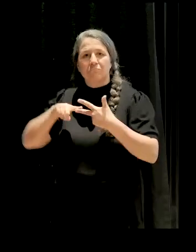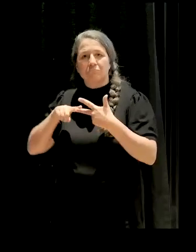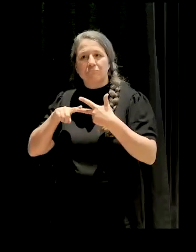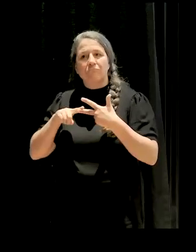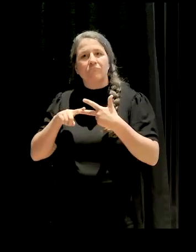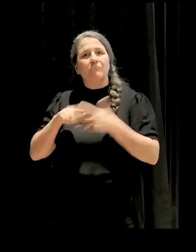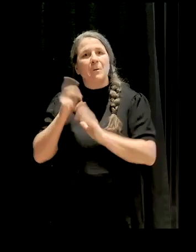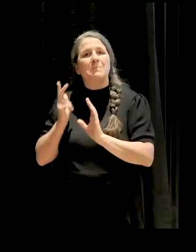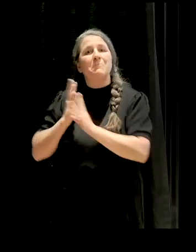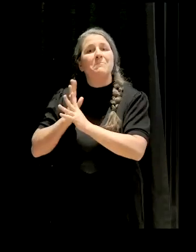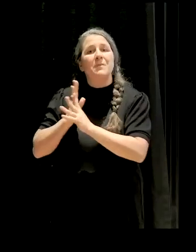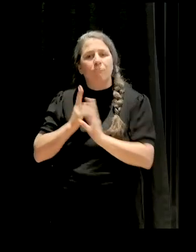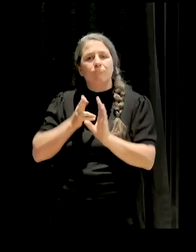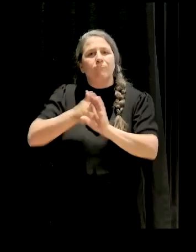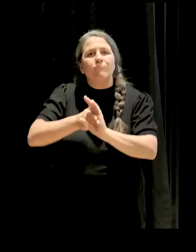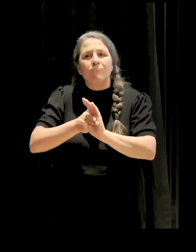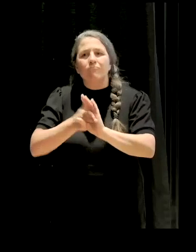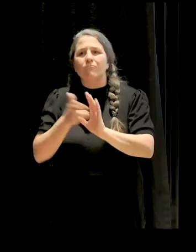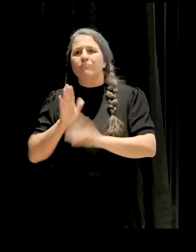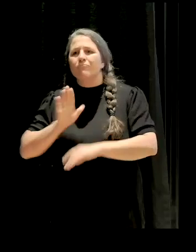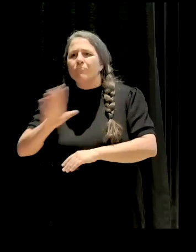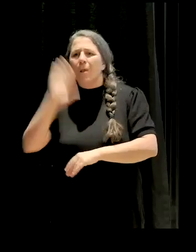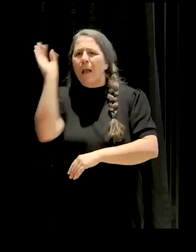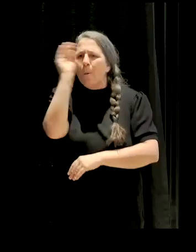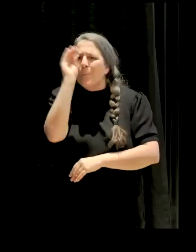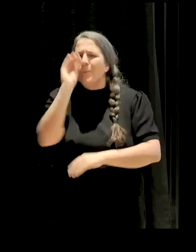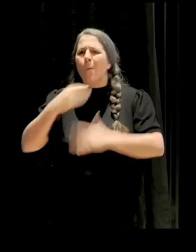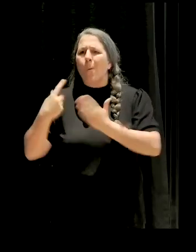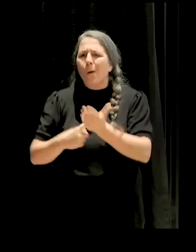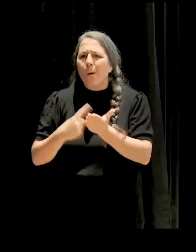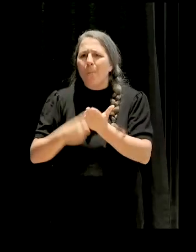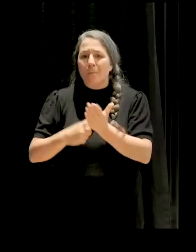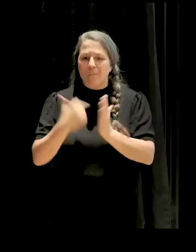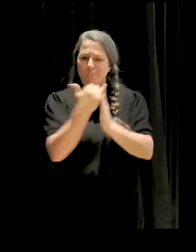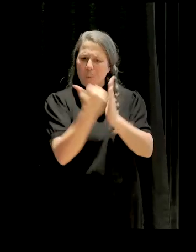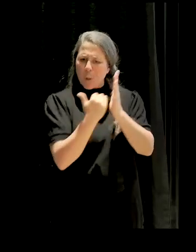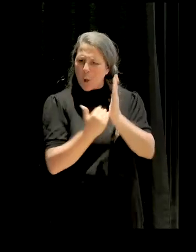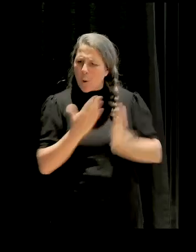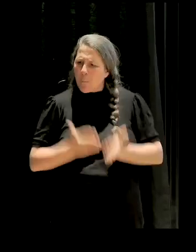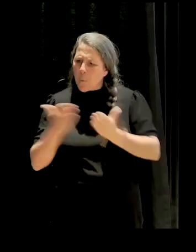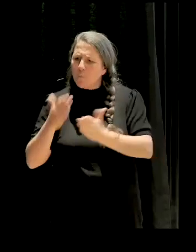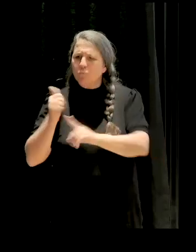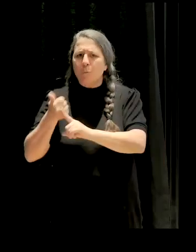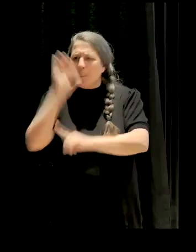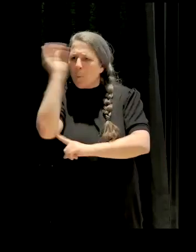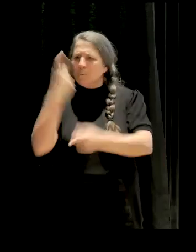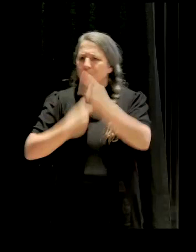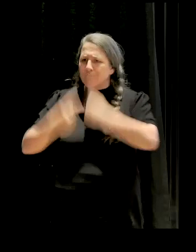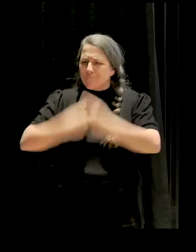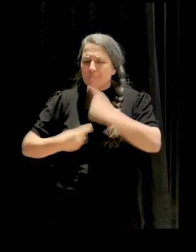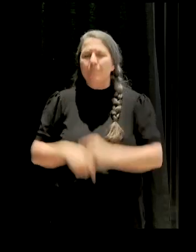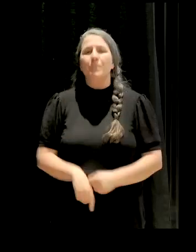co-construction d'un protocole de recherche pour donner leur avis, leurs commentaires sur le protocole qui était proposé, puis finalement à une